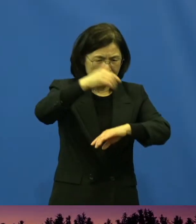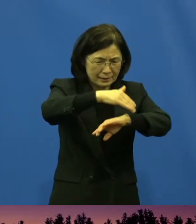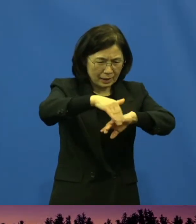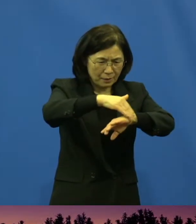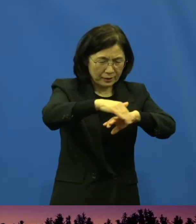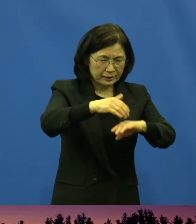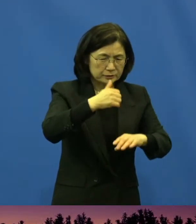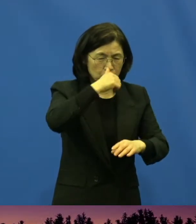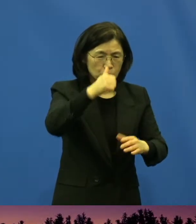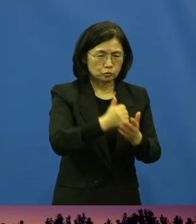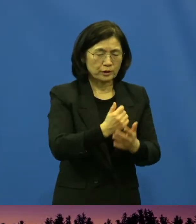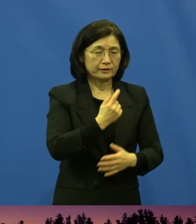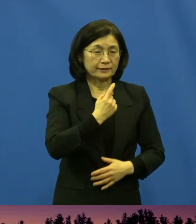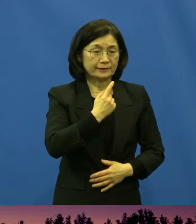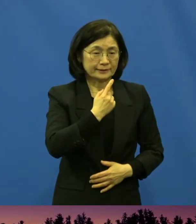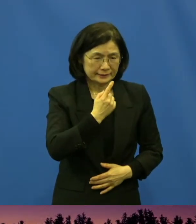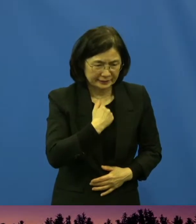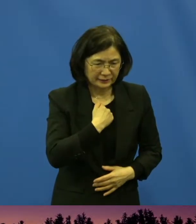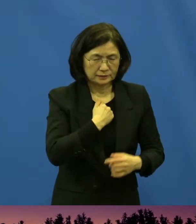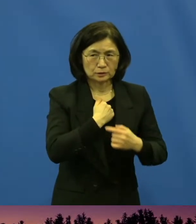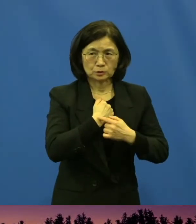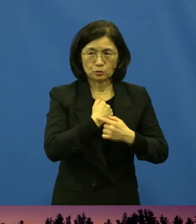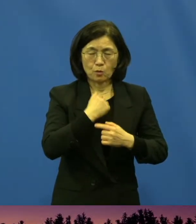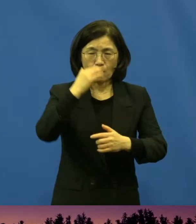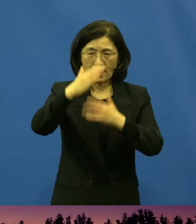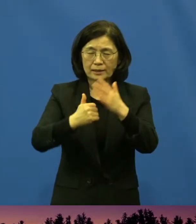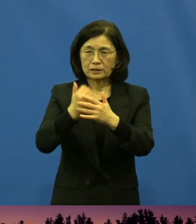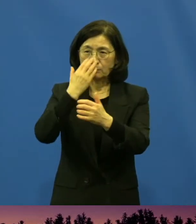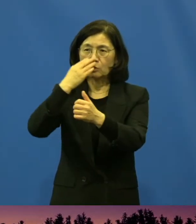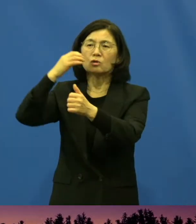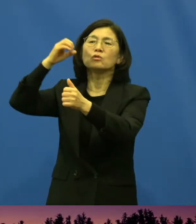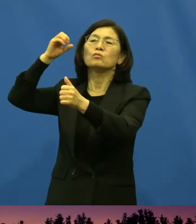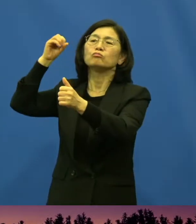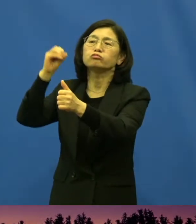죄에 대해서 적극적이고 하나님을 무시하는 거예요.